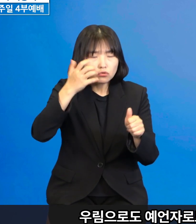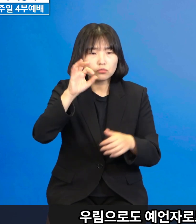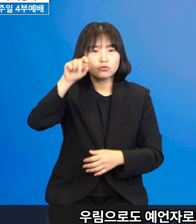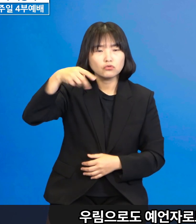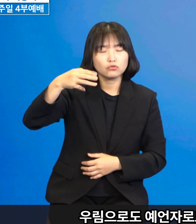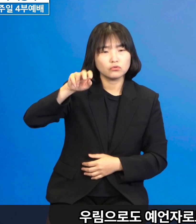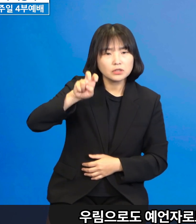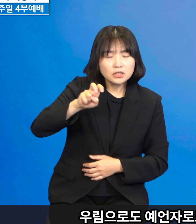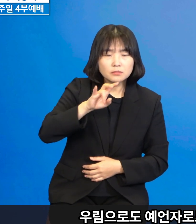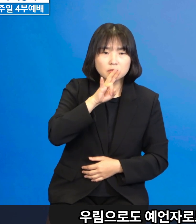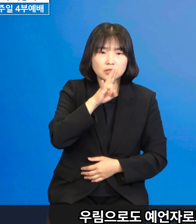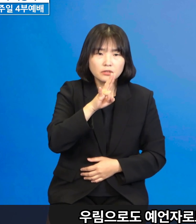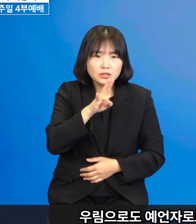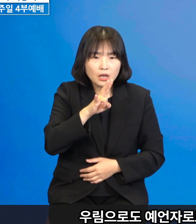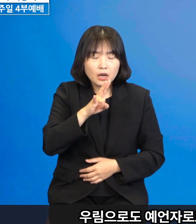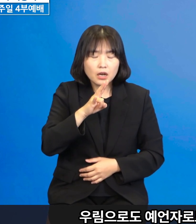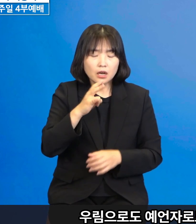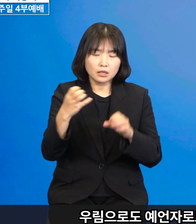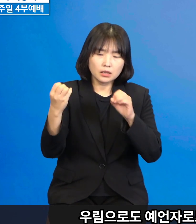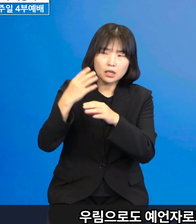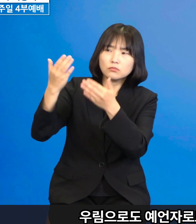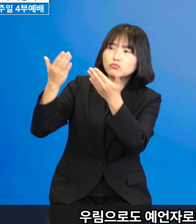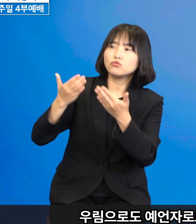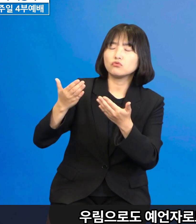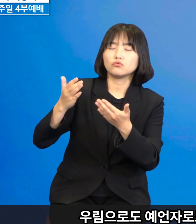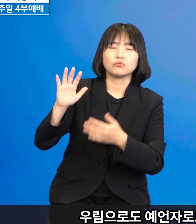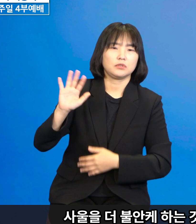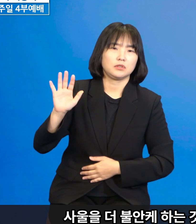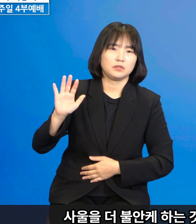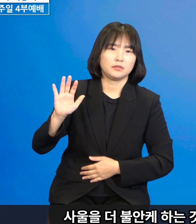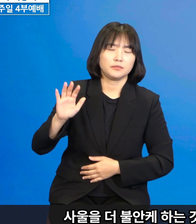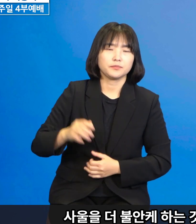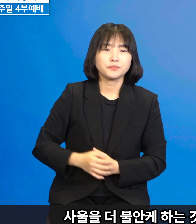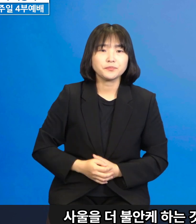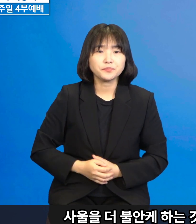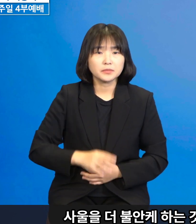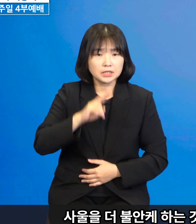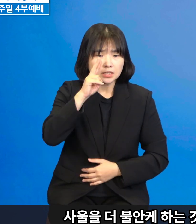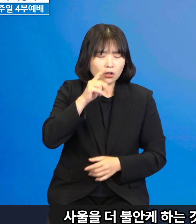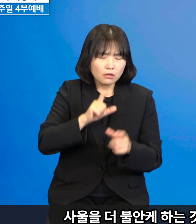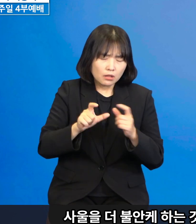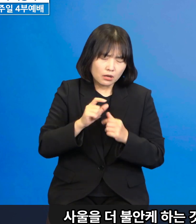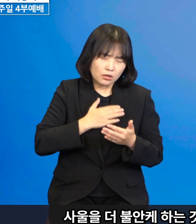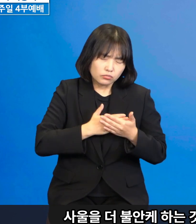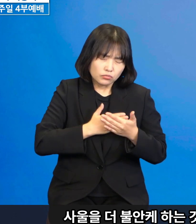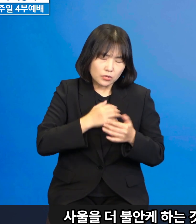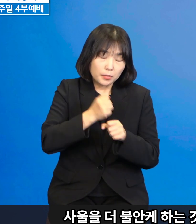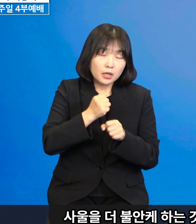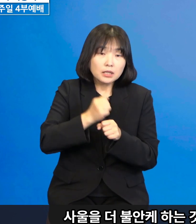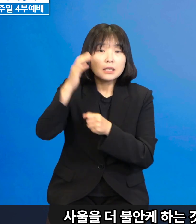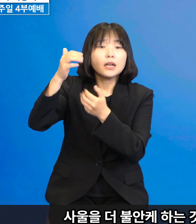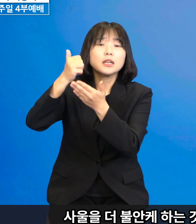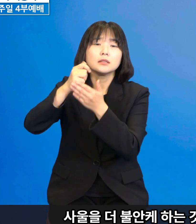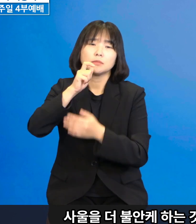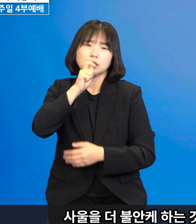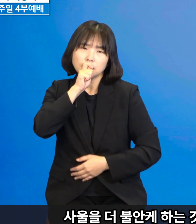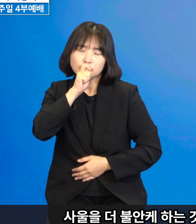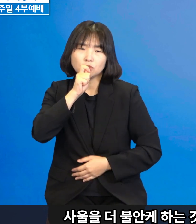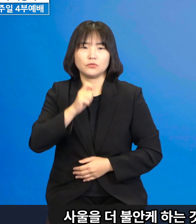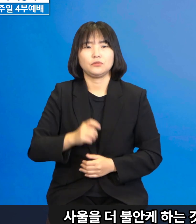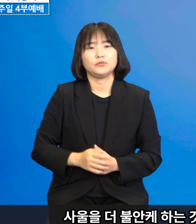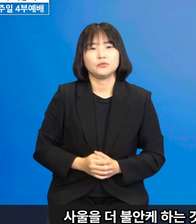우림으로도 예언자로도 대답하여 주지 않으셨다. 사울을 더 불안케 한 것은 하나님의